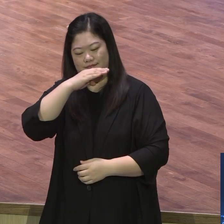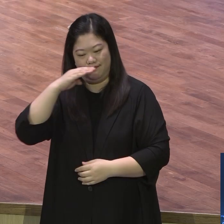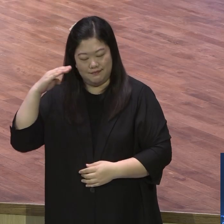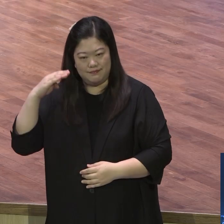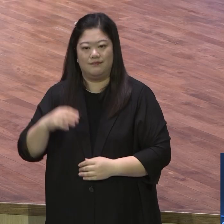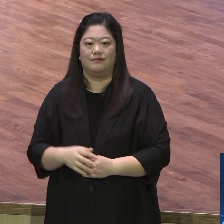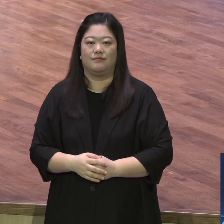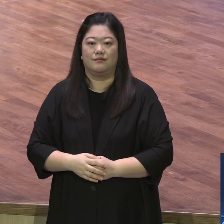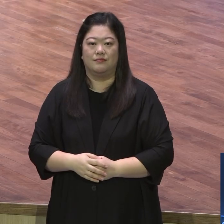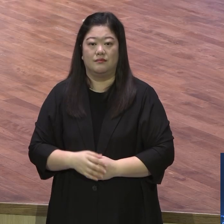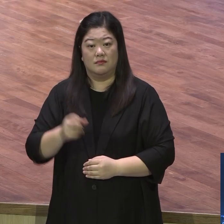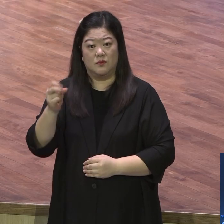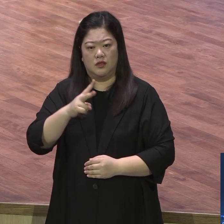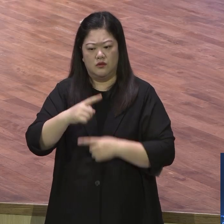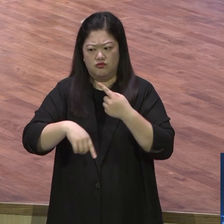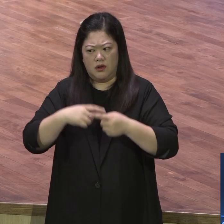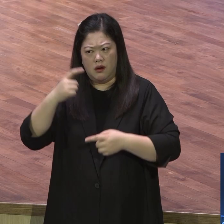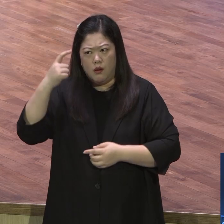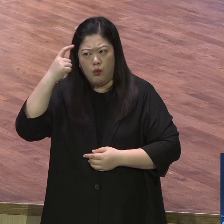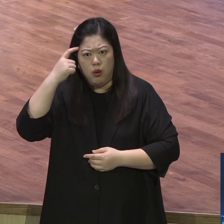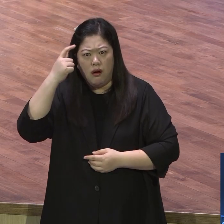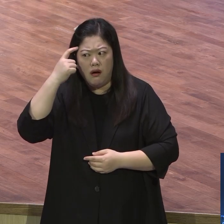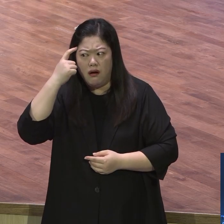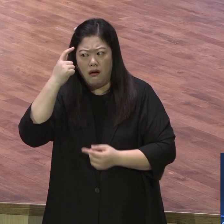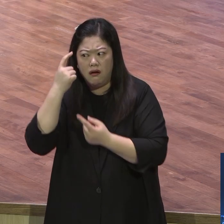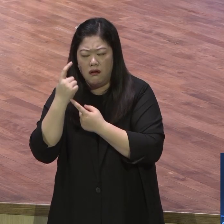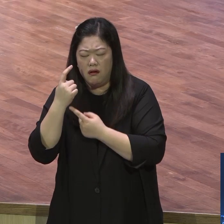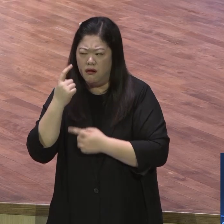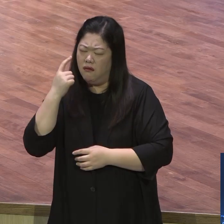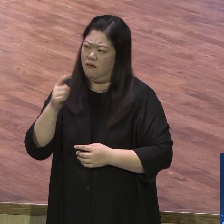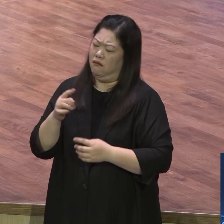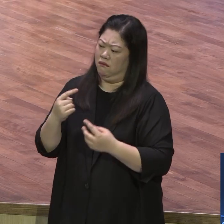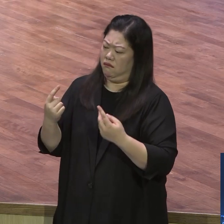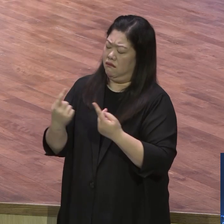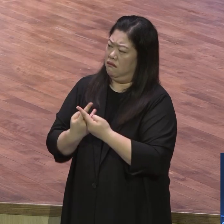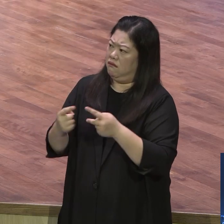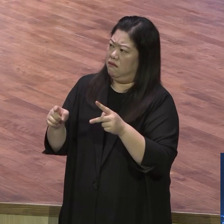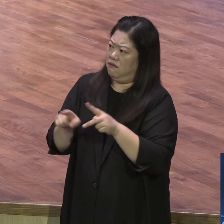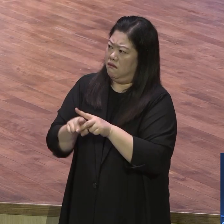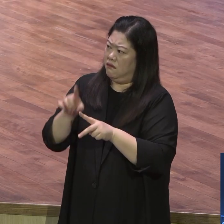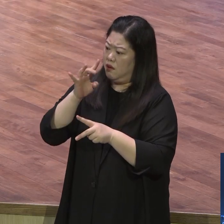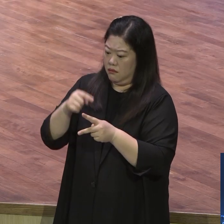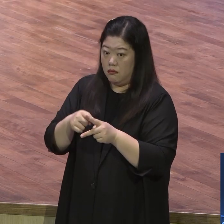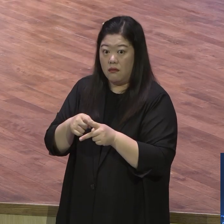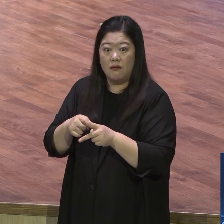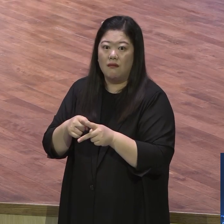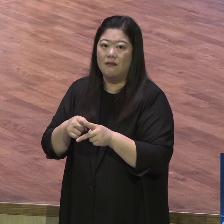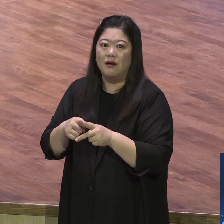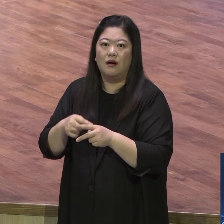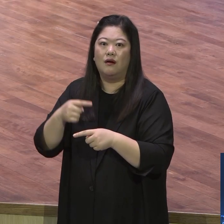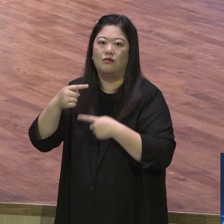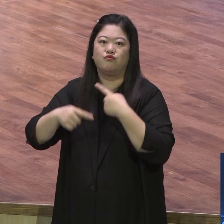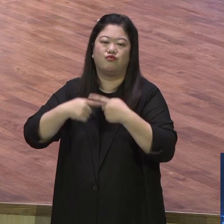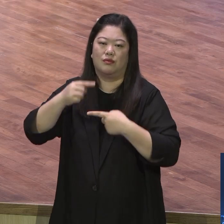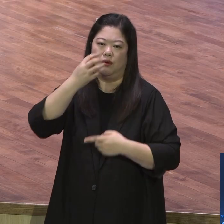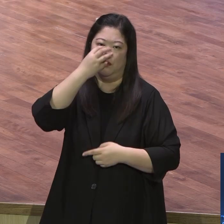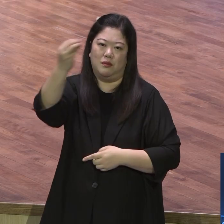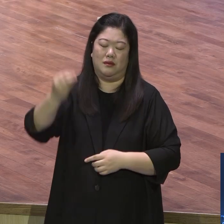캐션이 어디에 있습니까? 뭘 안다고? 절대로 여러분 사단에 서고 만대요